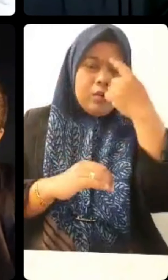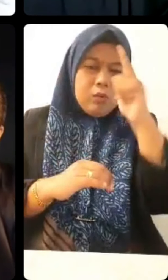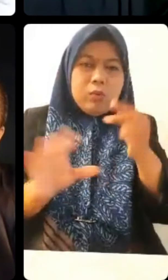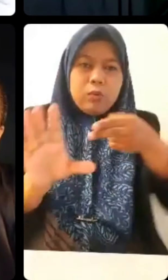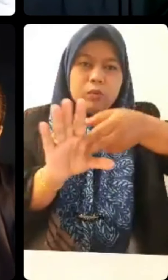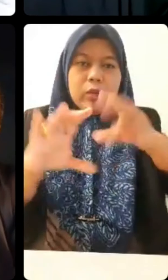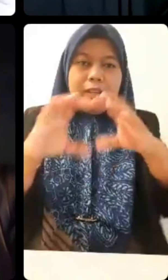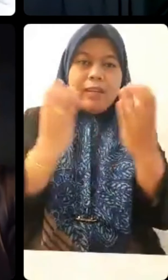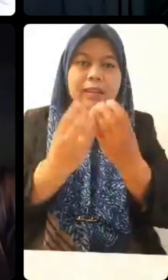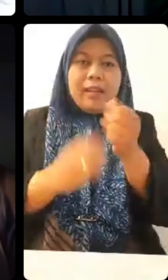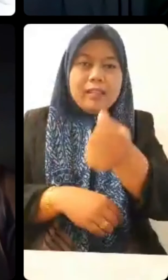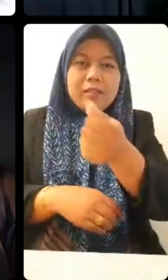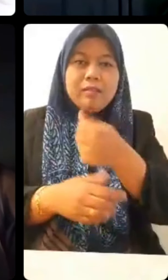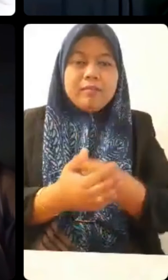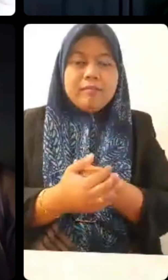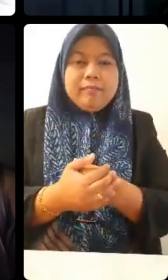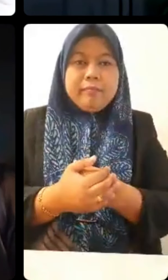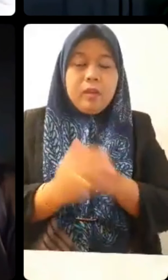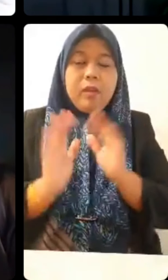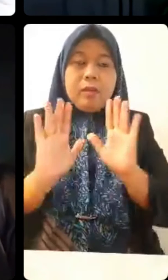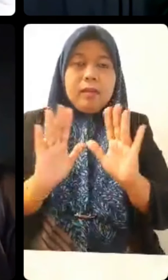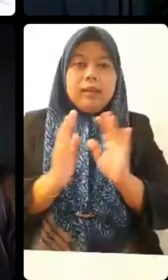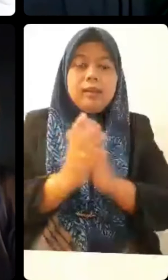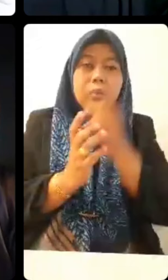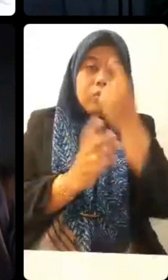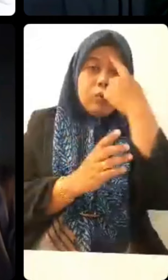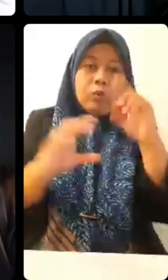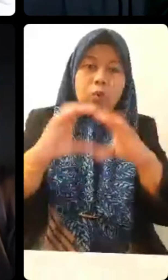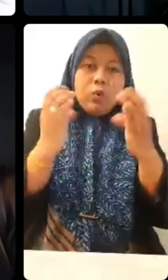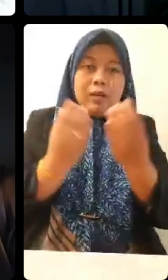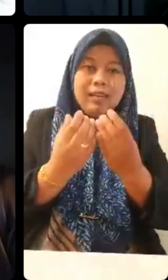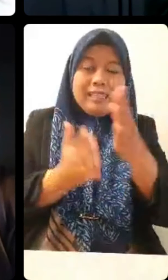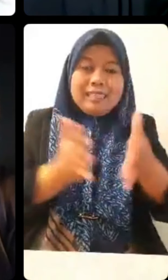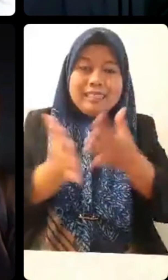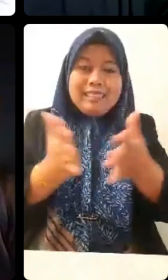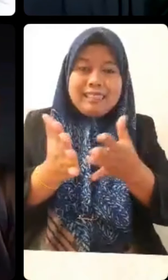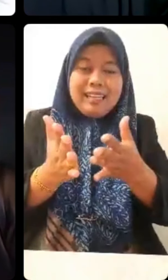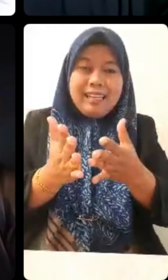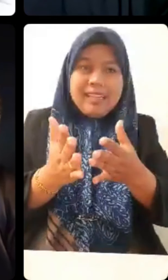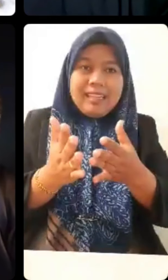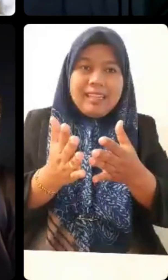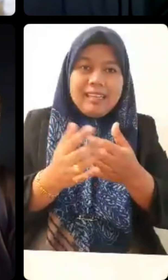Okey, untuk kelas bahasa isyarat ni sebenarnya banyak sebenarnya yang telah diwujudkan.